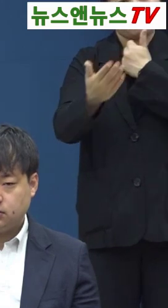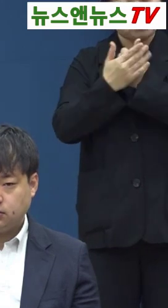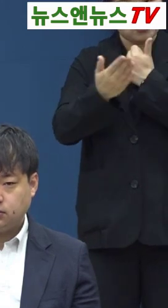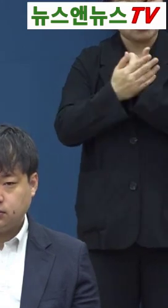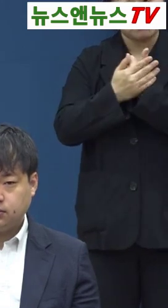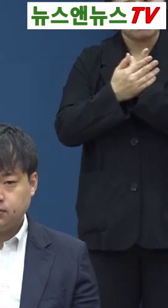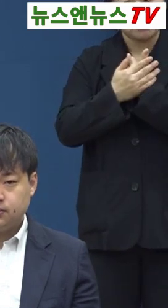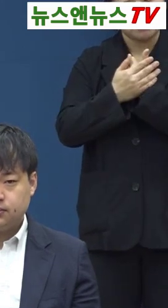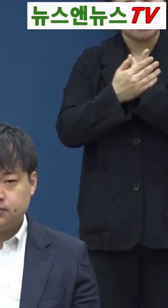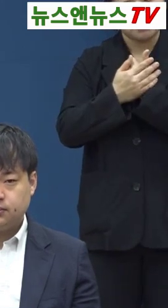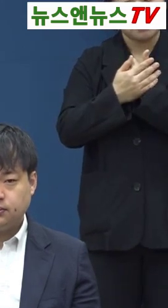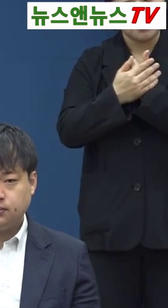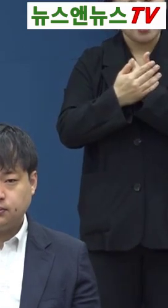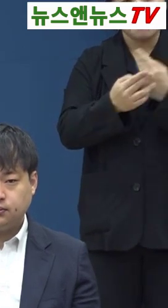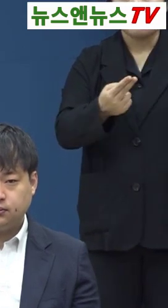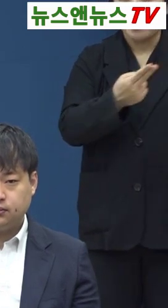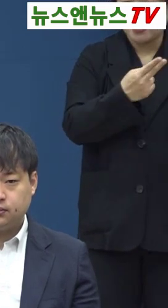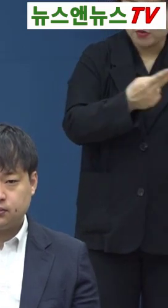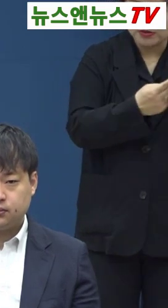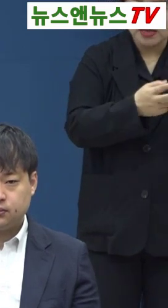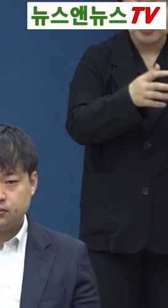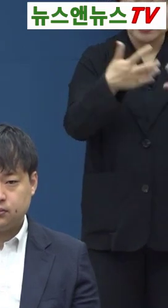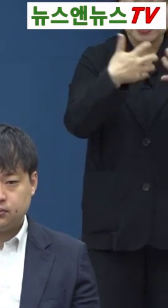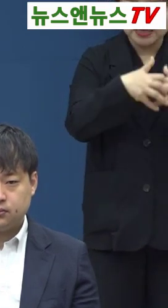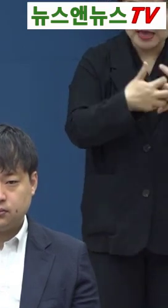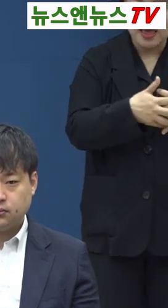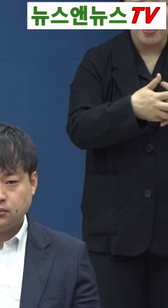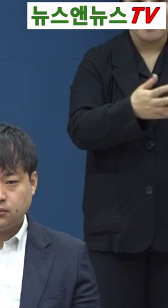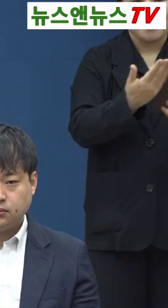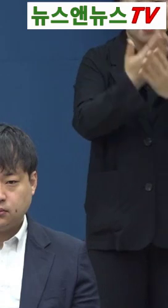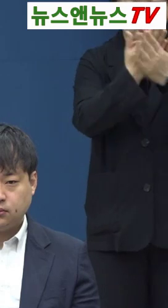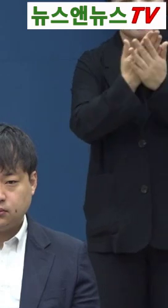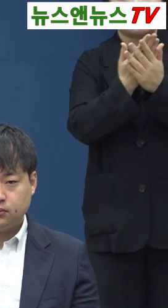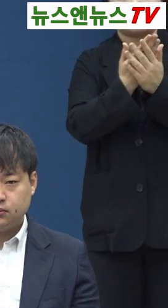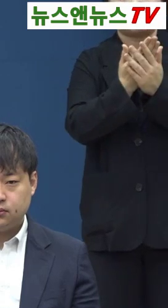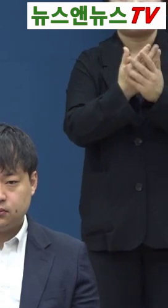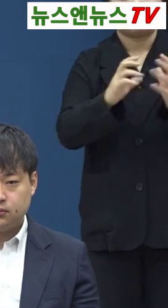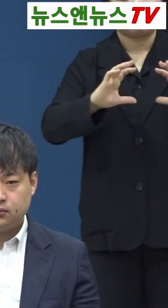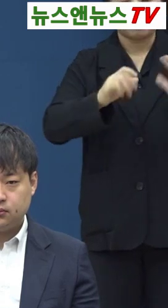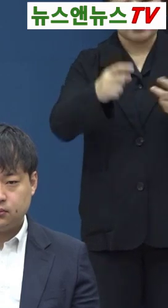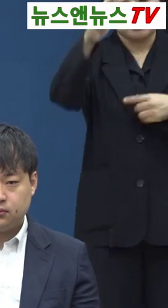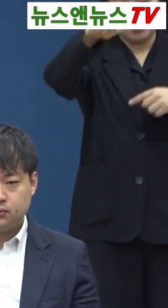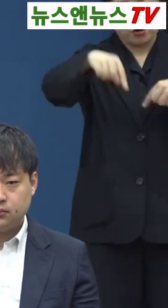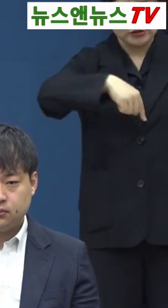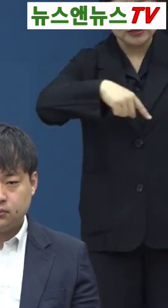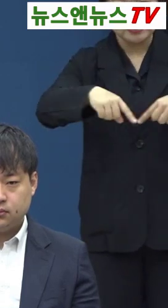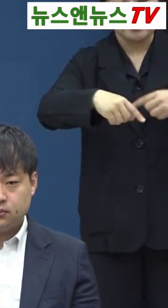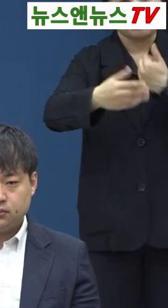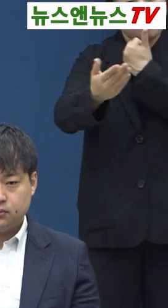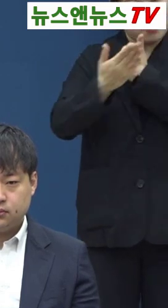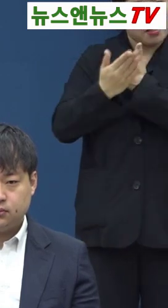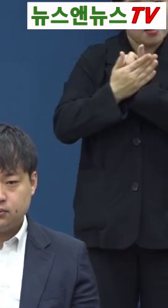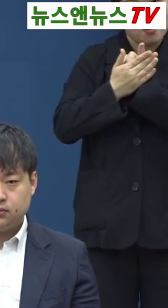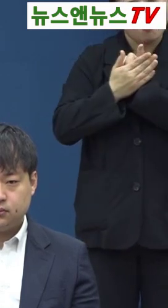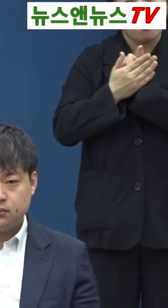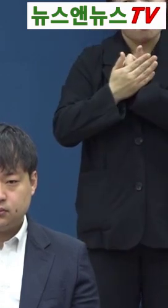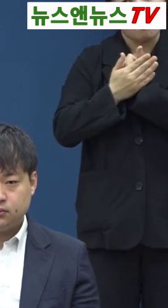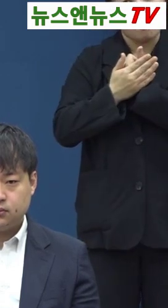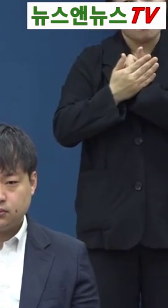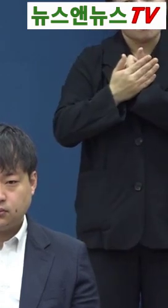지원하는 거 있잖아요. 그래서 반도체 장비 양성 과정 국가 정책에 지원을 해서 그걸